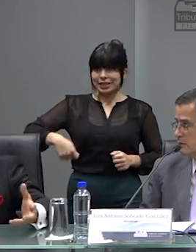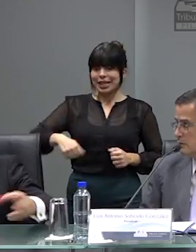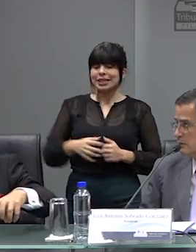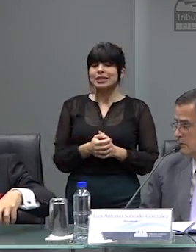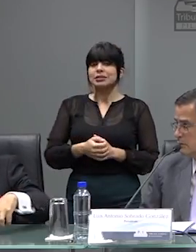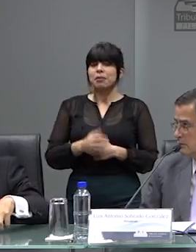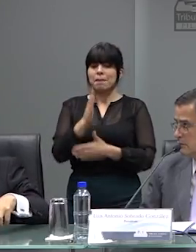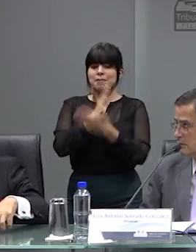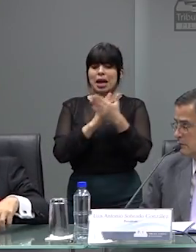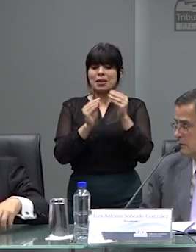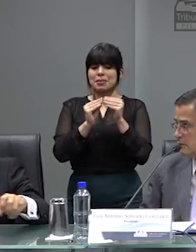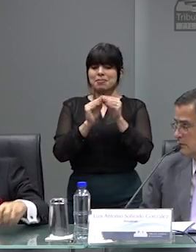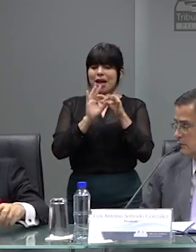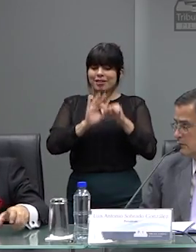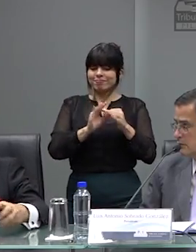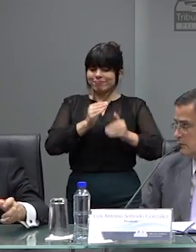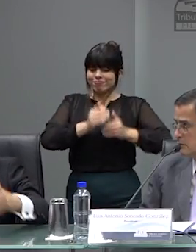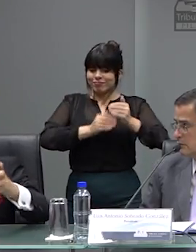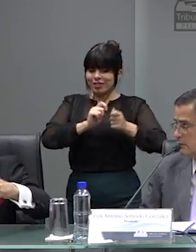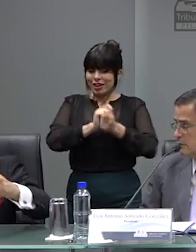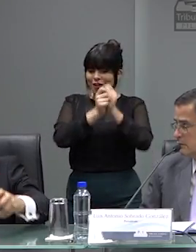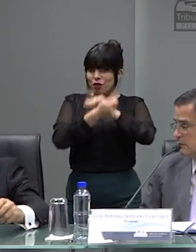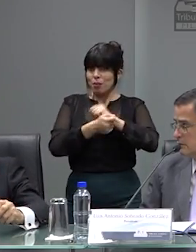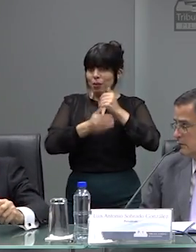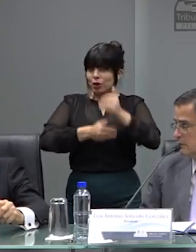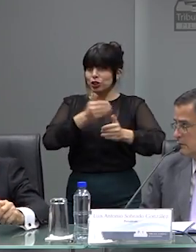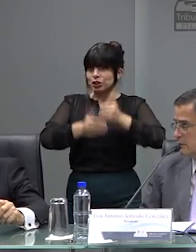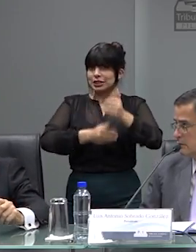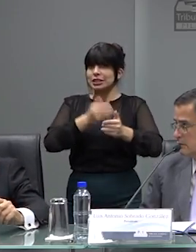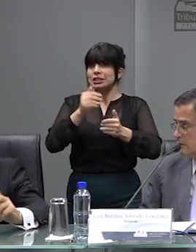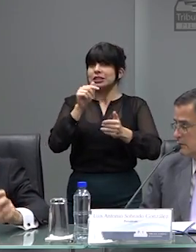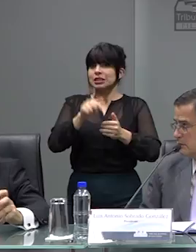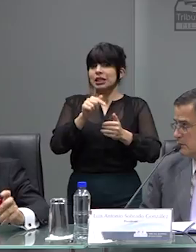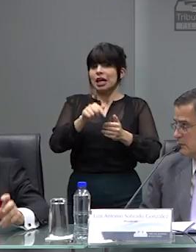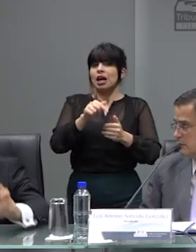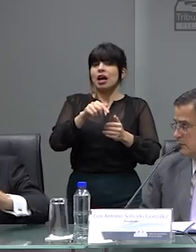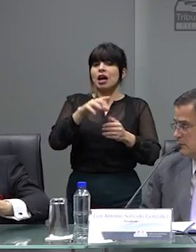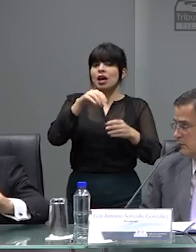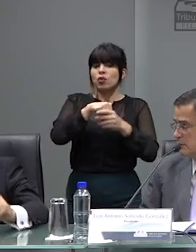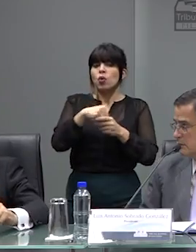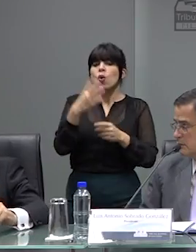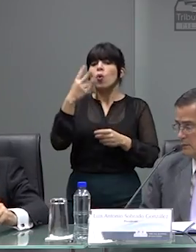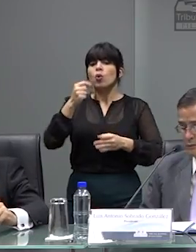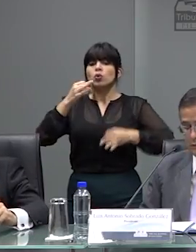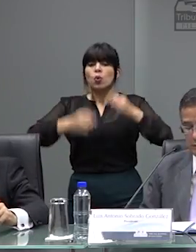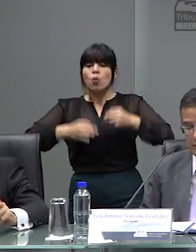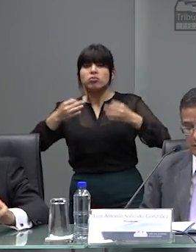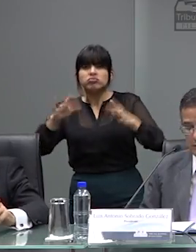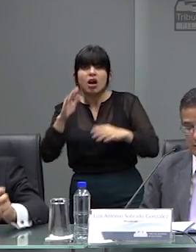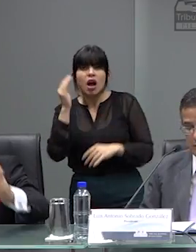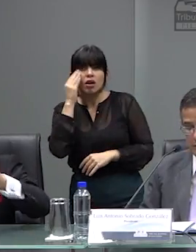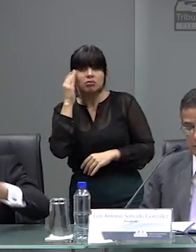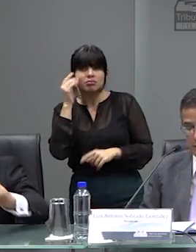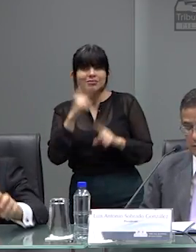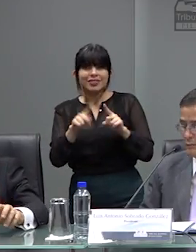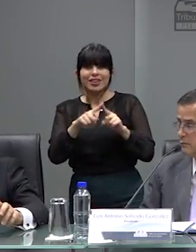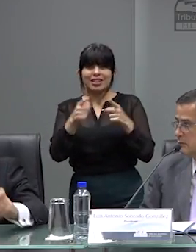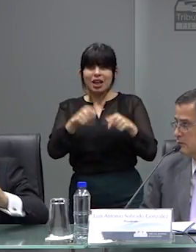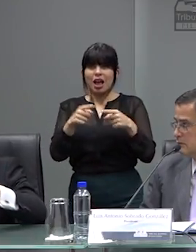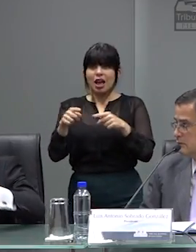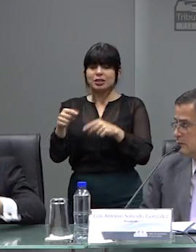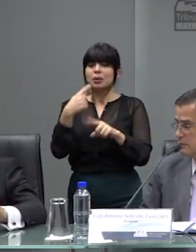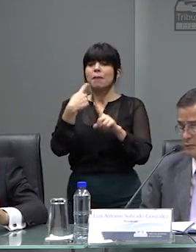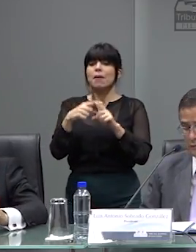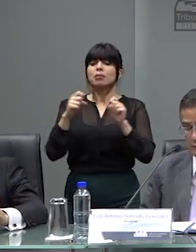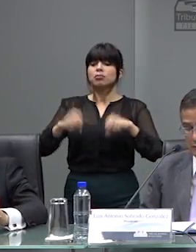La parte propia de las reformas procesales, de disminuir la cantidad de jueces que conocen en ciertos casos, y también